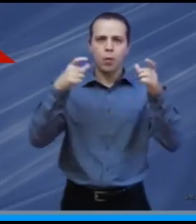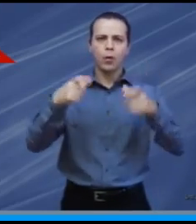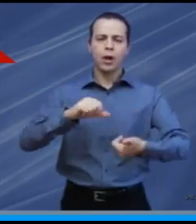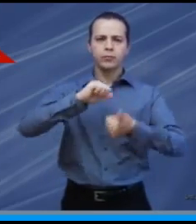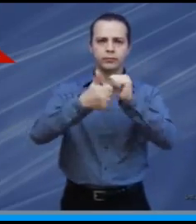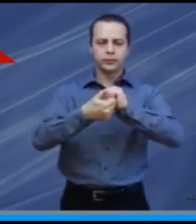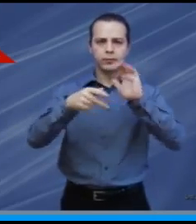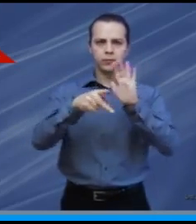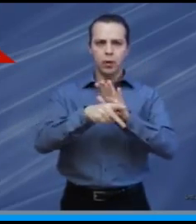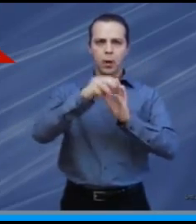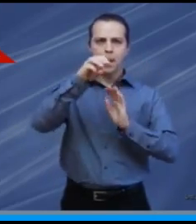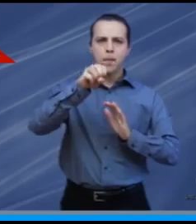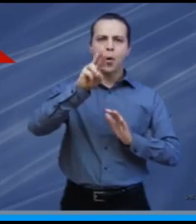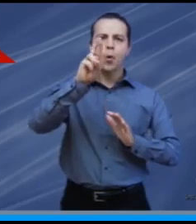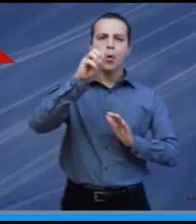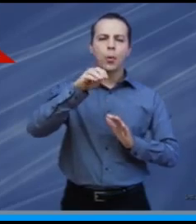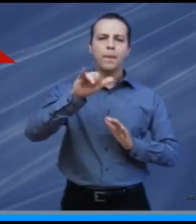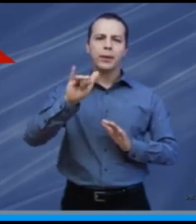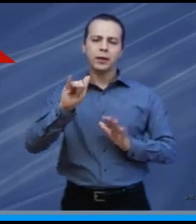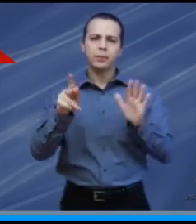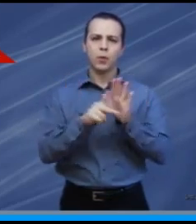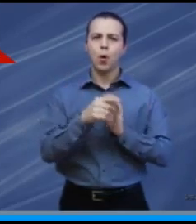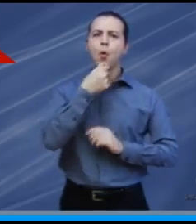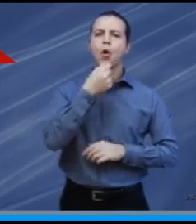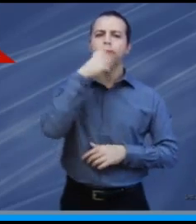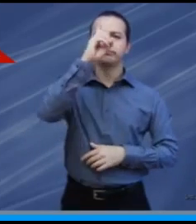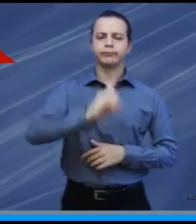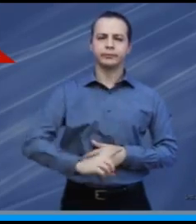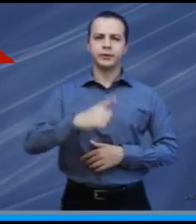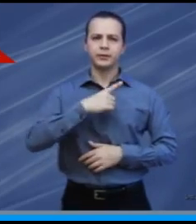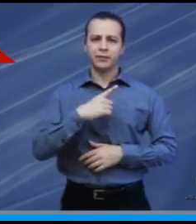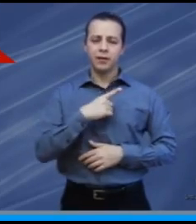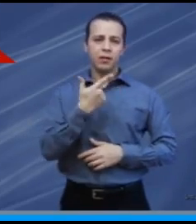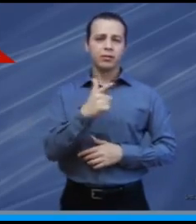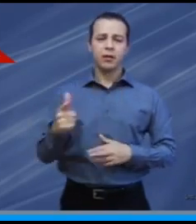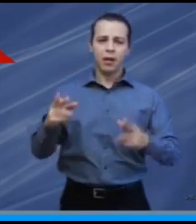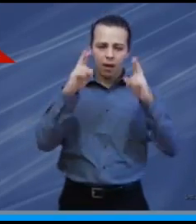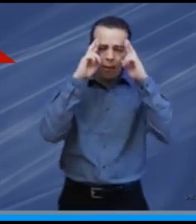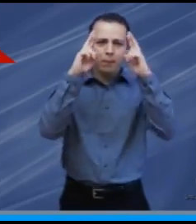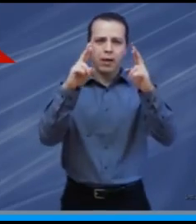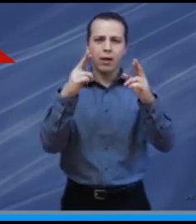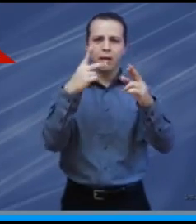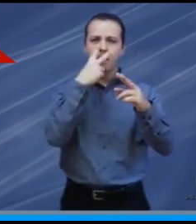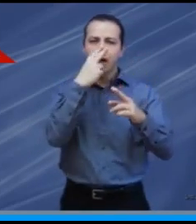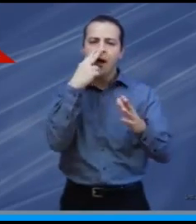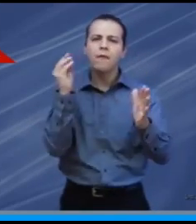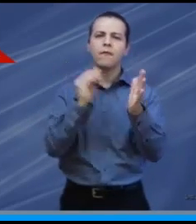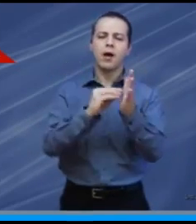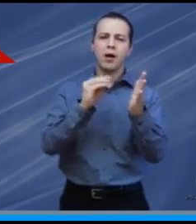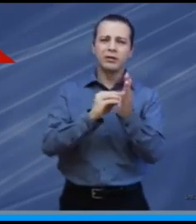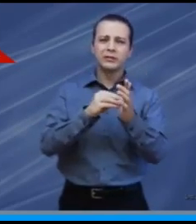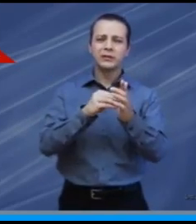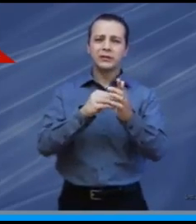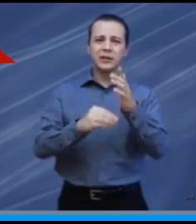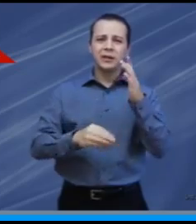algumas situações difíceis na vida por ser um deficiente físico. E muitas delas, diz, sofri com desrespeito de certas pessoas à minha volta que transformavam algumas